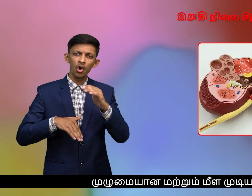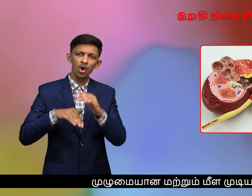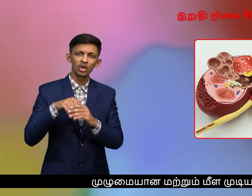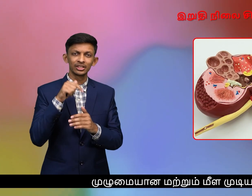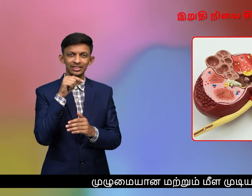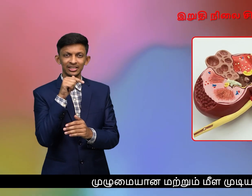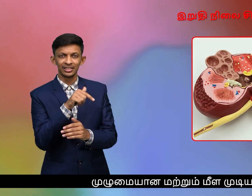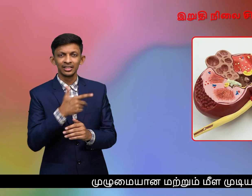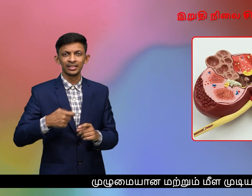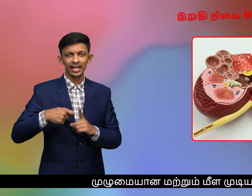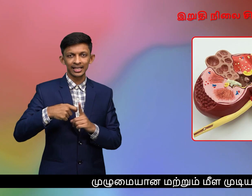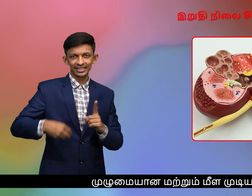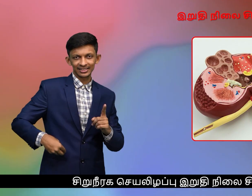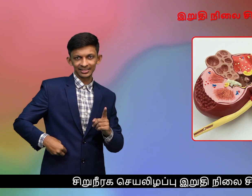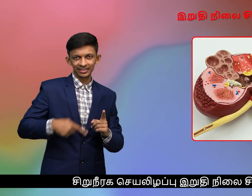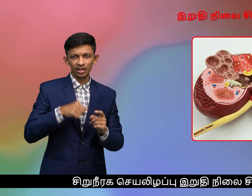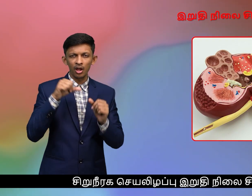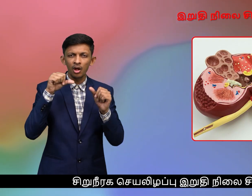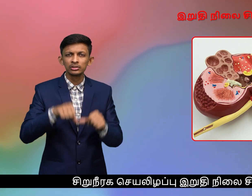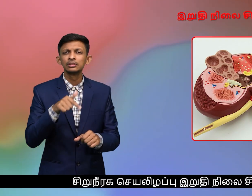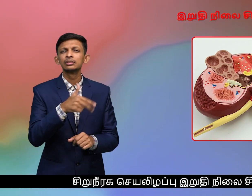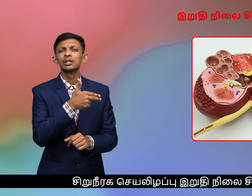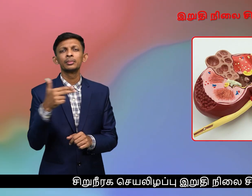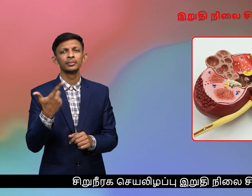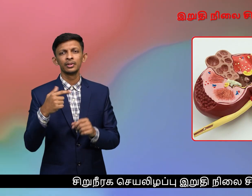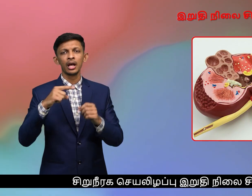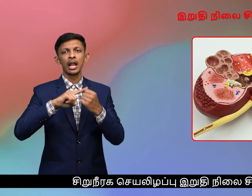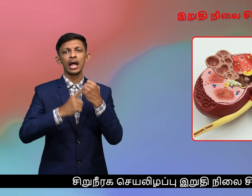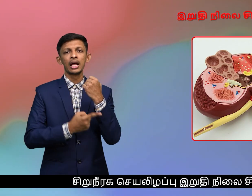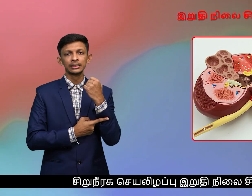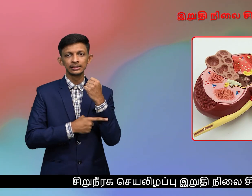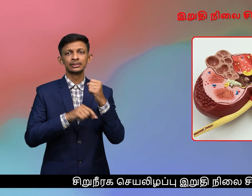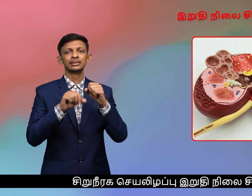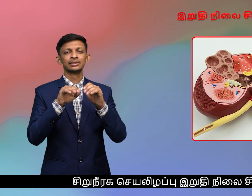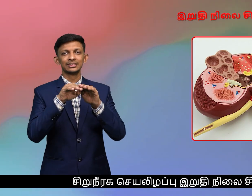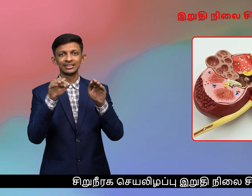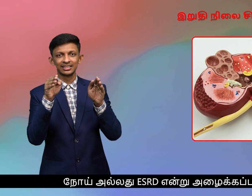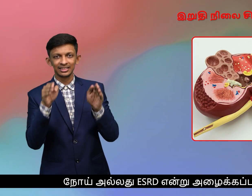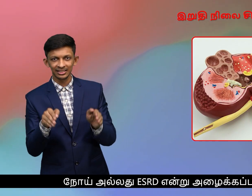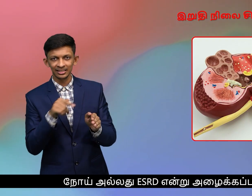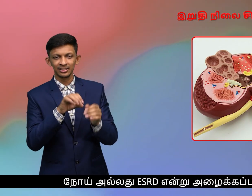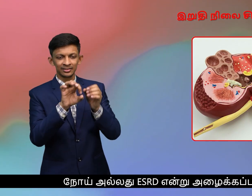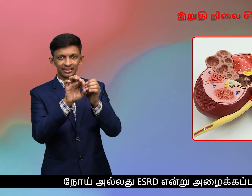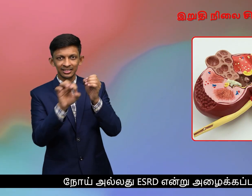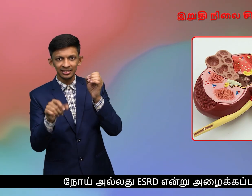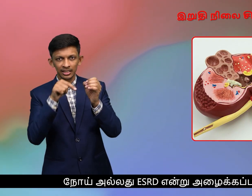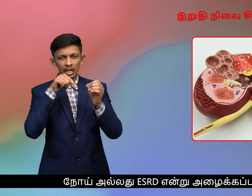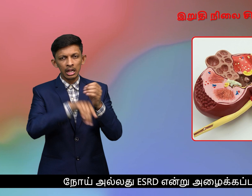முழுமையான மற்றும் மீள முடியாத சிறுநீரக செயல் இழப்பு இறுதி நிலை சிறுநீரக நோய் அல்லது